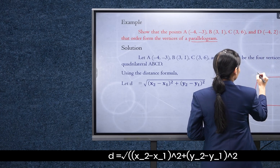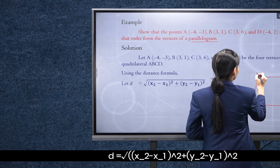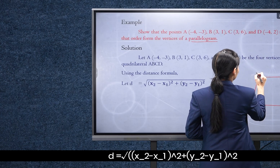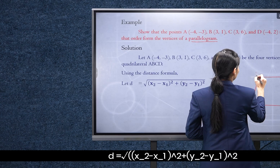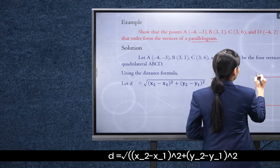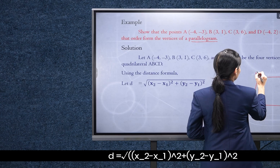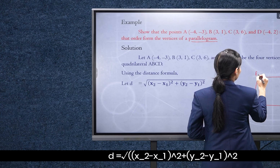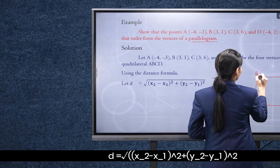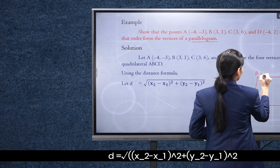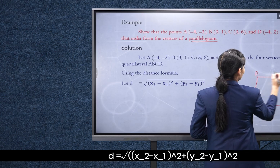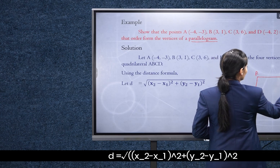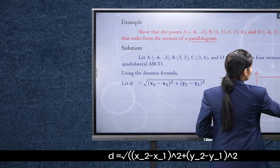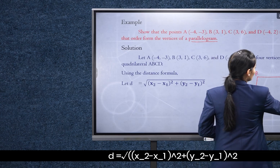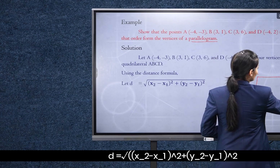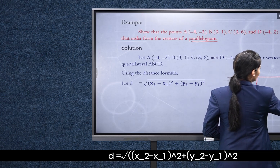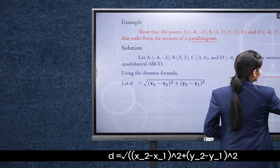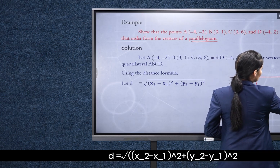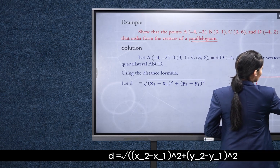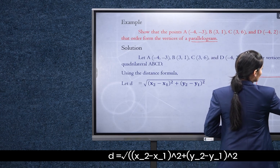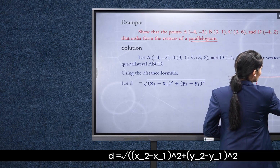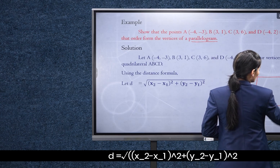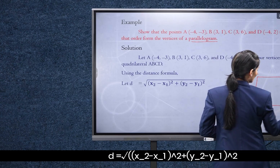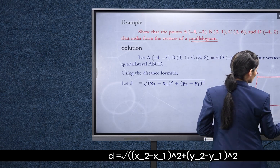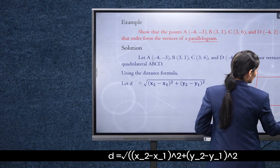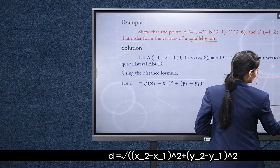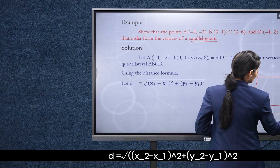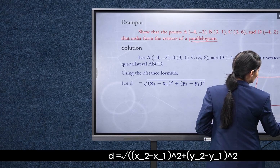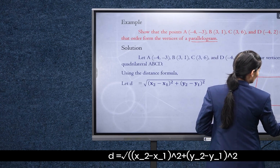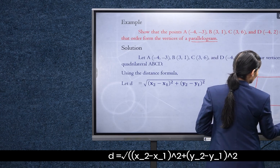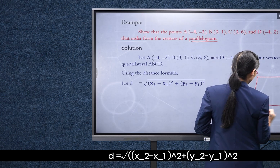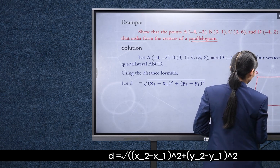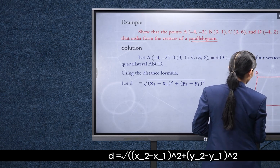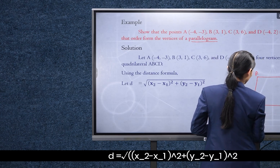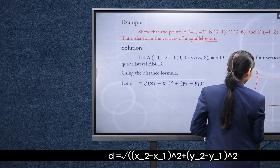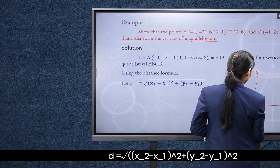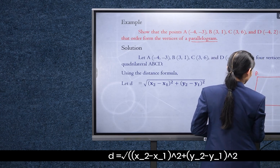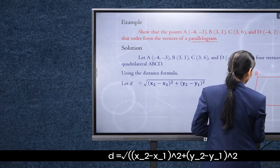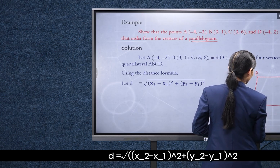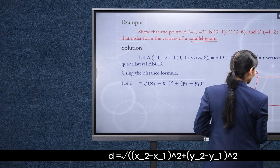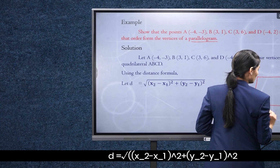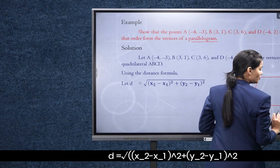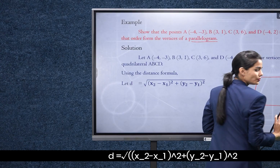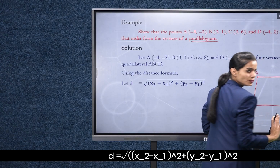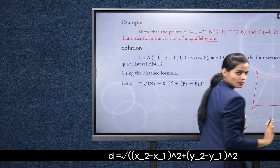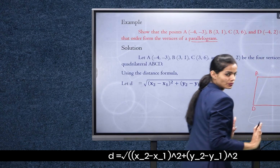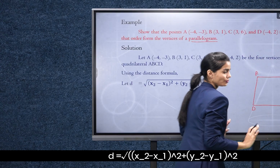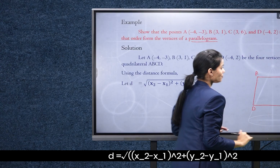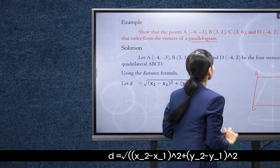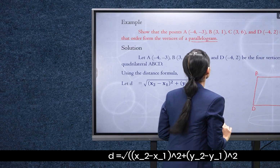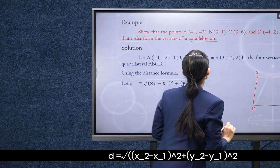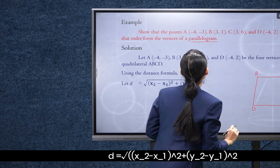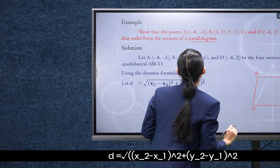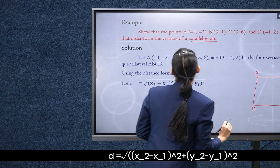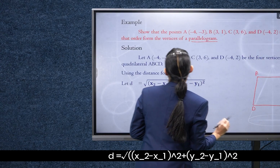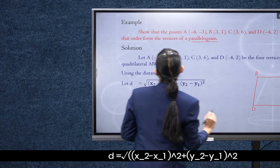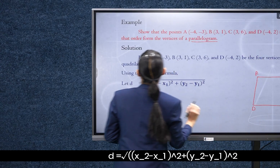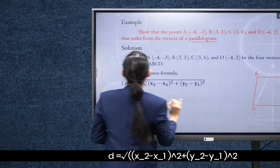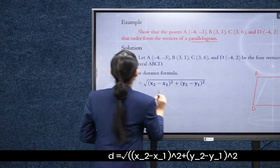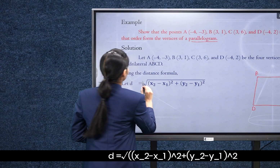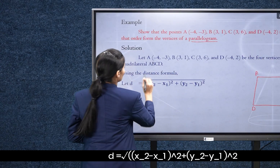2 கூட்டல் வட்டடைப்புக்குறிக்குள் y கீழிலக்கு 2 கழித்தல் y கீழிலக்கு 1 மேலிலக்கு